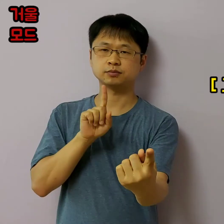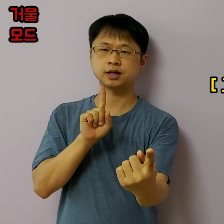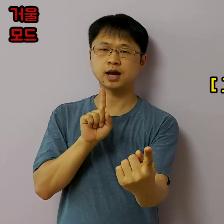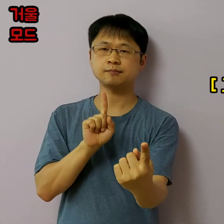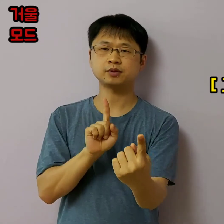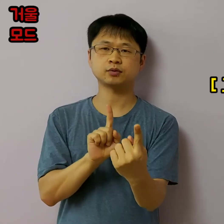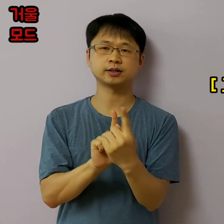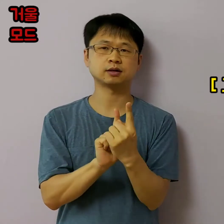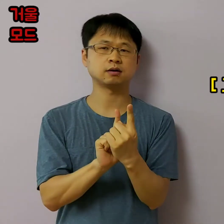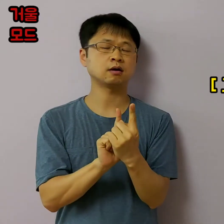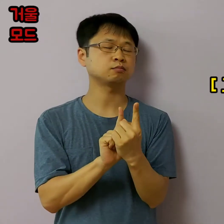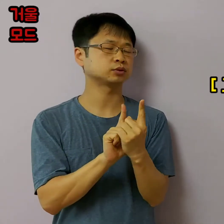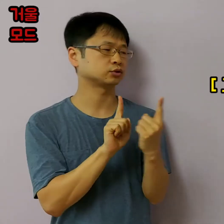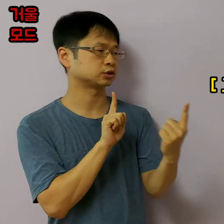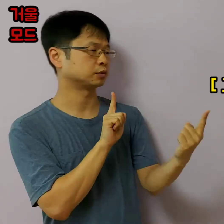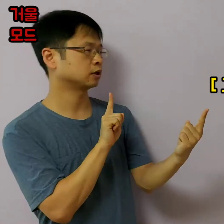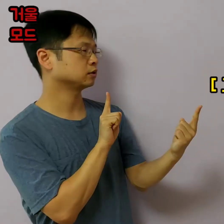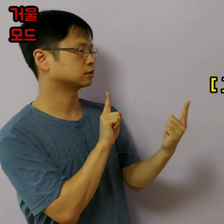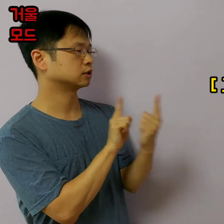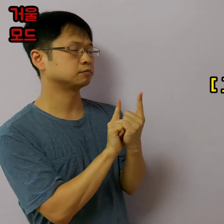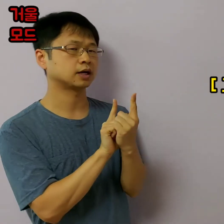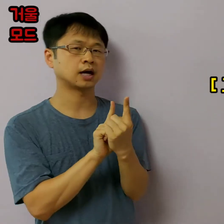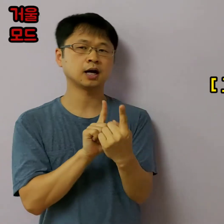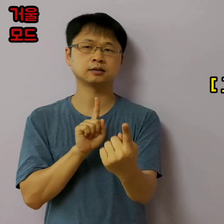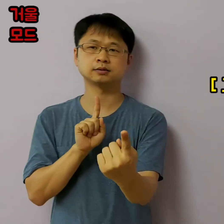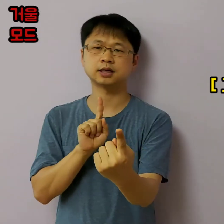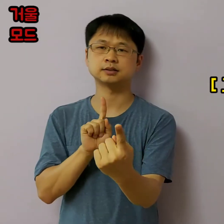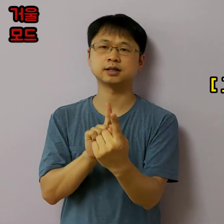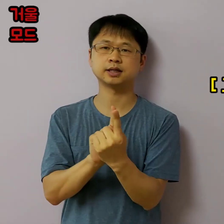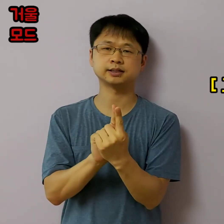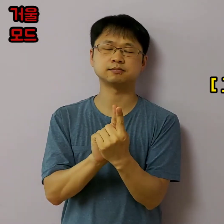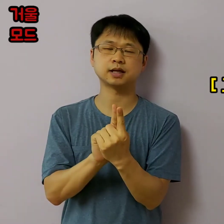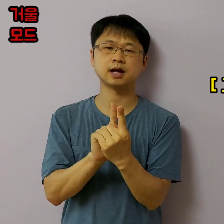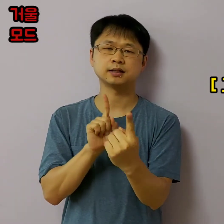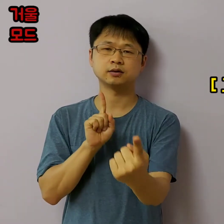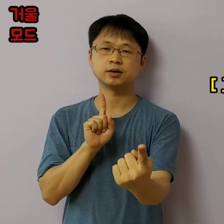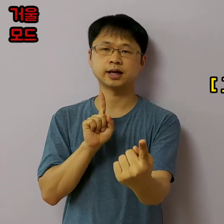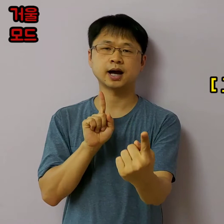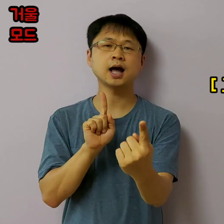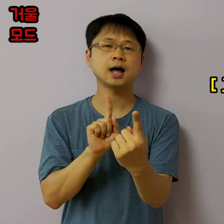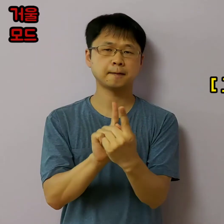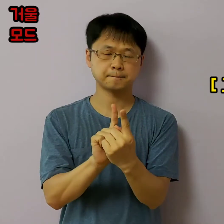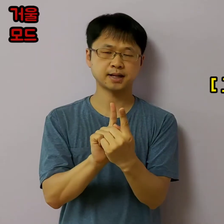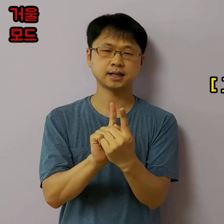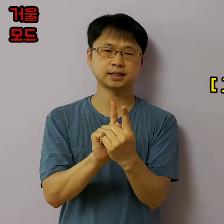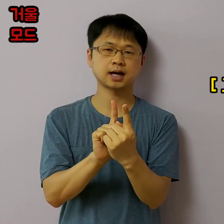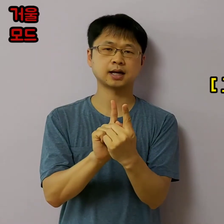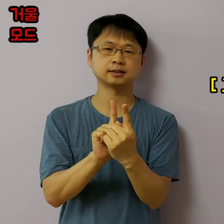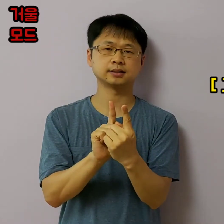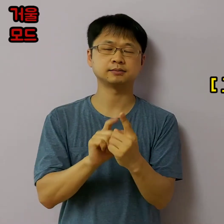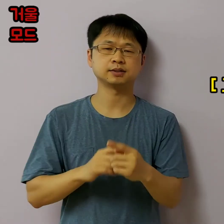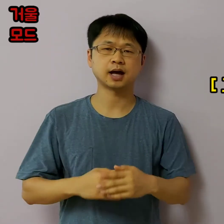때문에 앞뒤로 해서 붙여주시면 그 의미가 더 잘 전달되겠습니다. 너와 내가 만나다라는